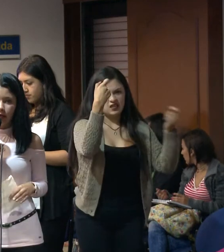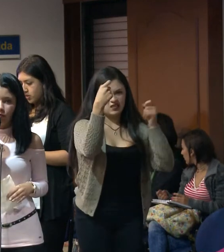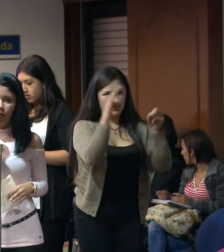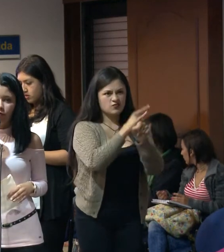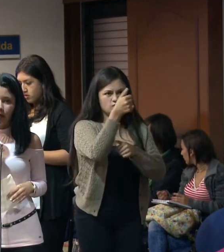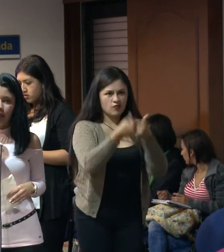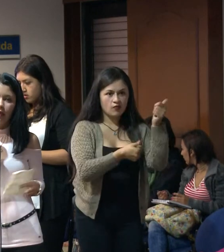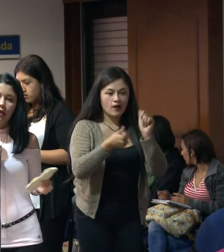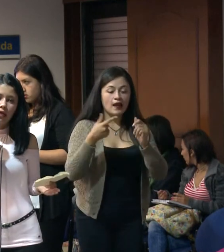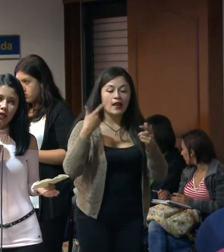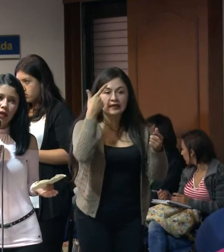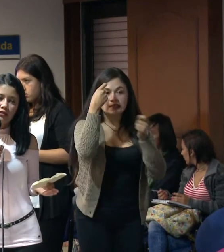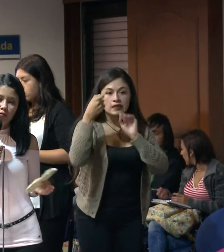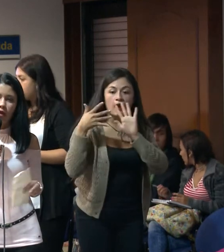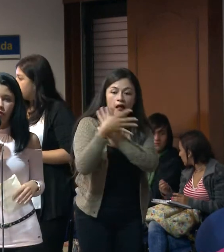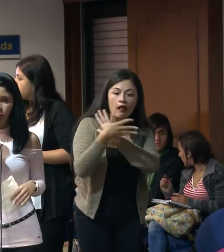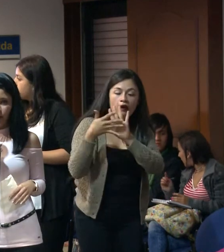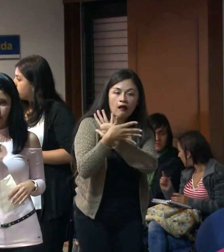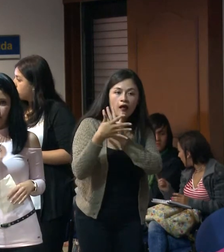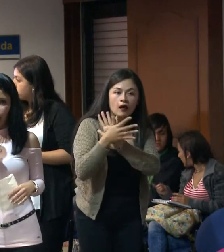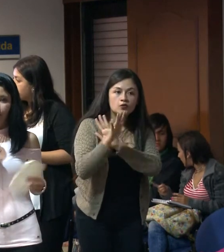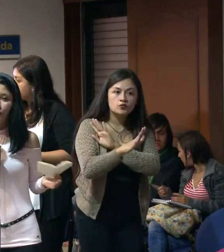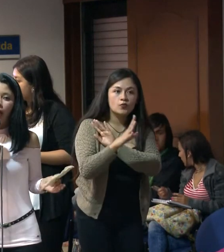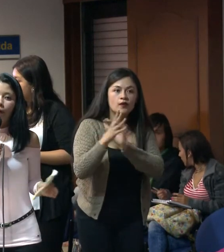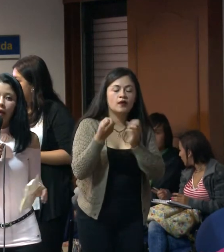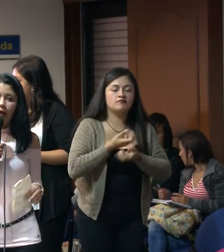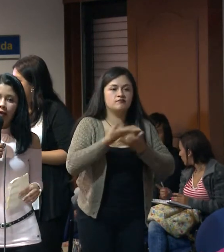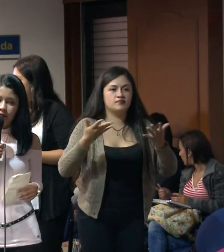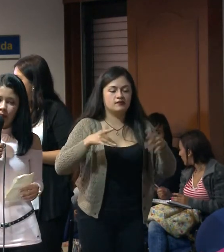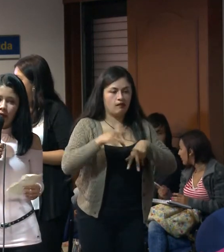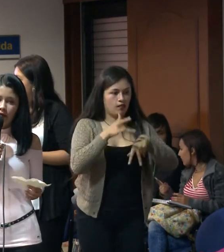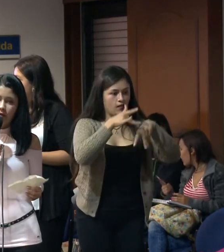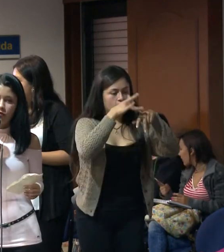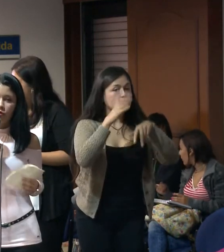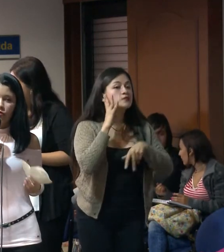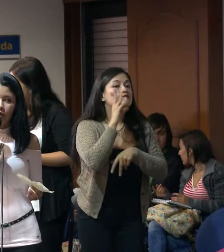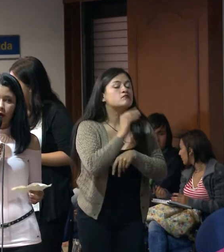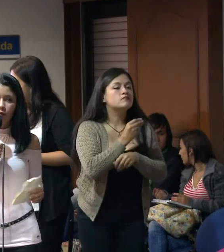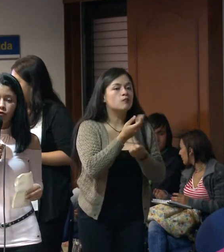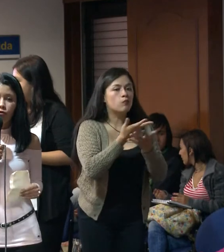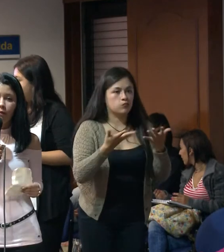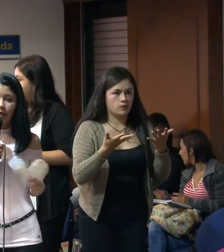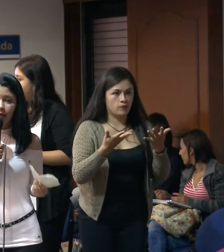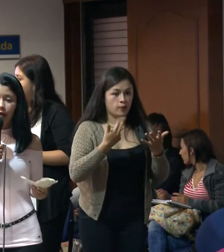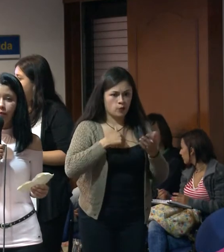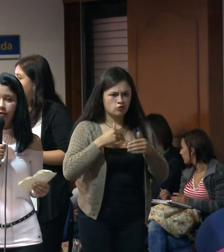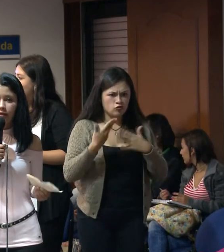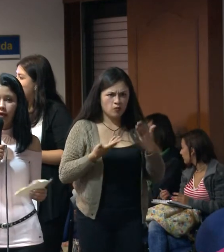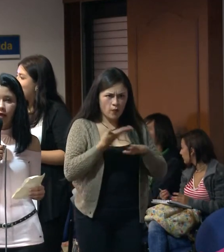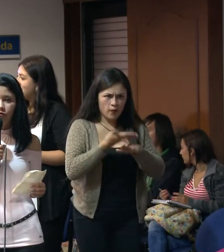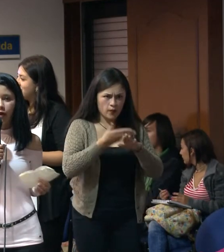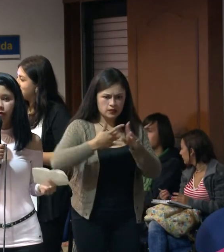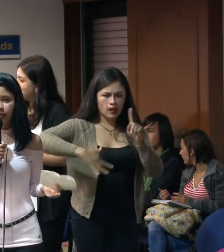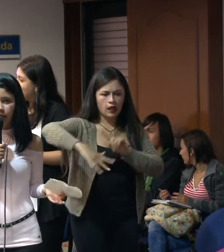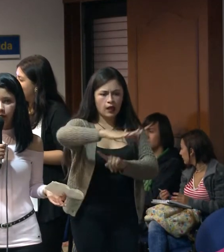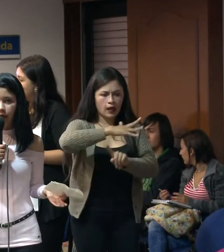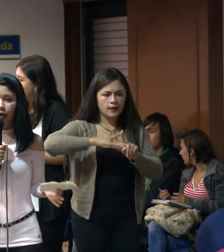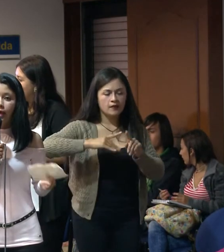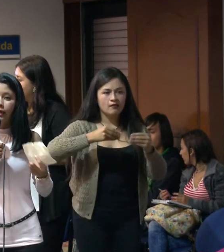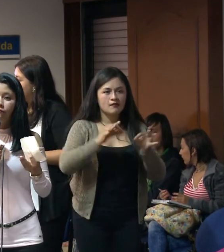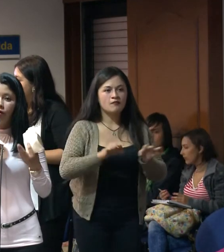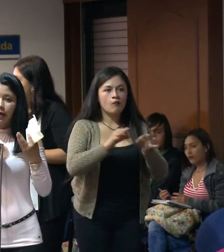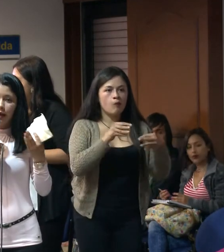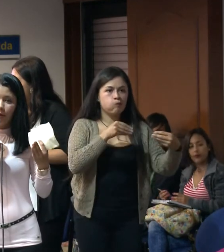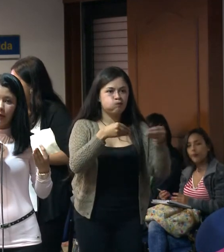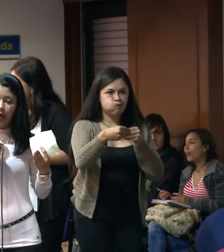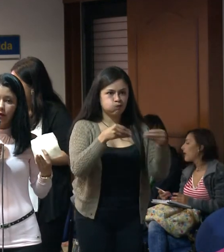de literatura infantil y la estimulación multisensorial. Para esto nosotros creamos un ambiente de aprendizaje que fuera flexible,